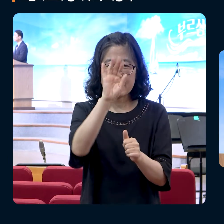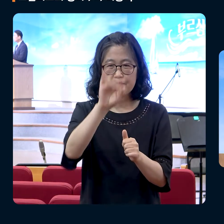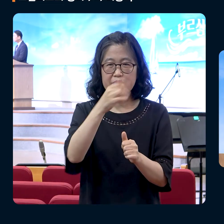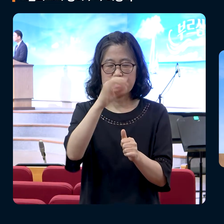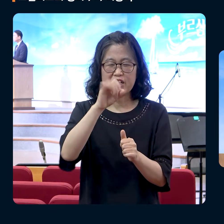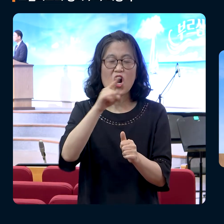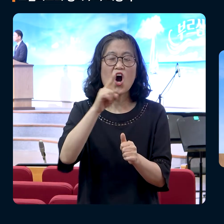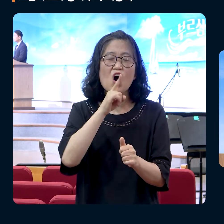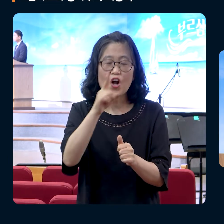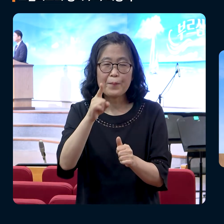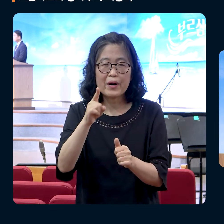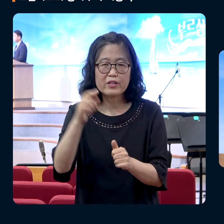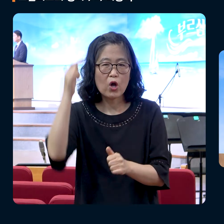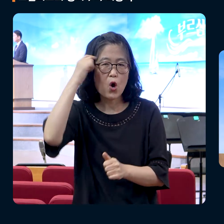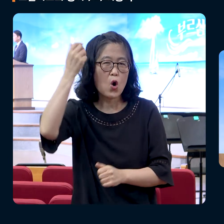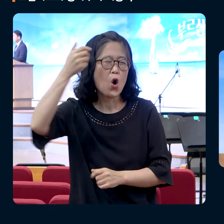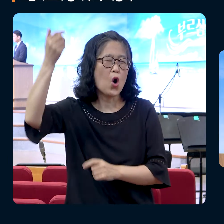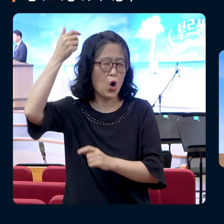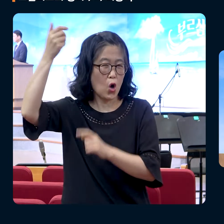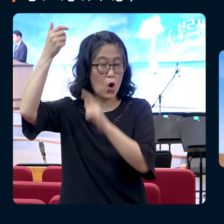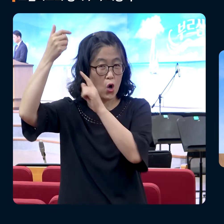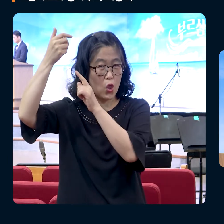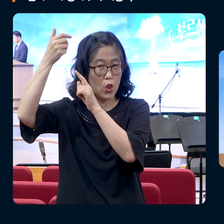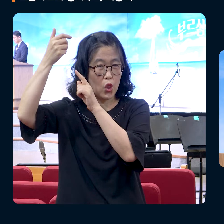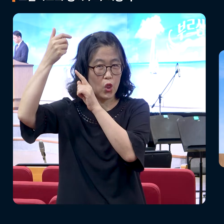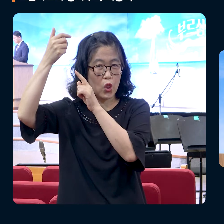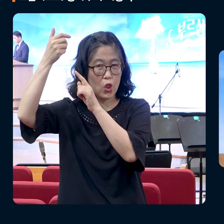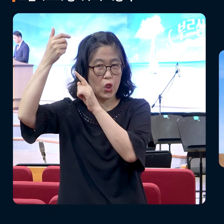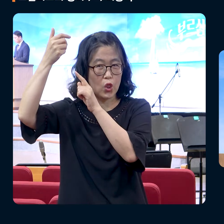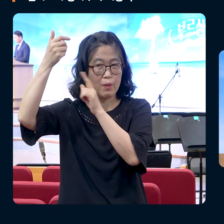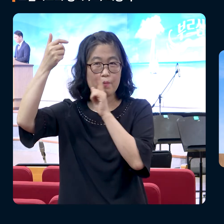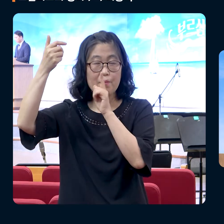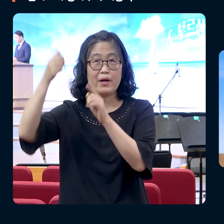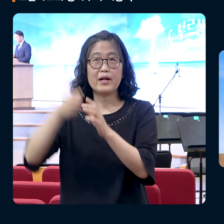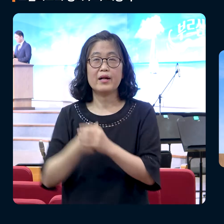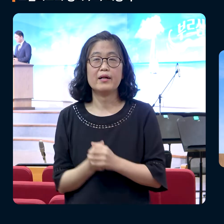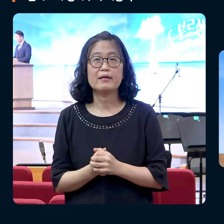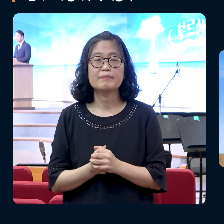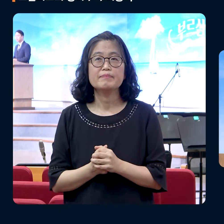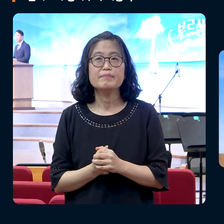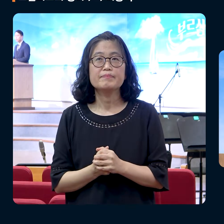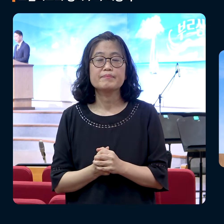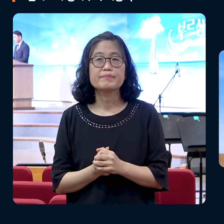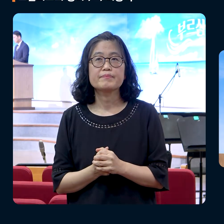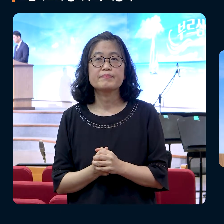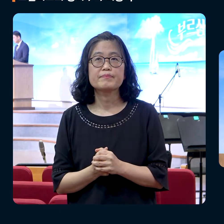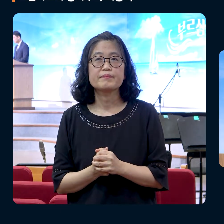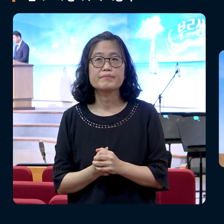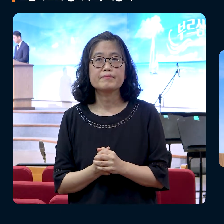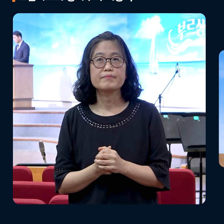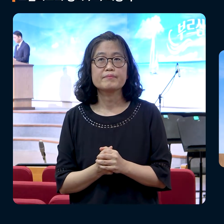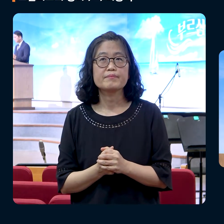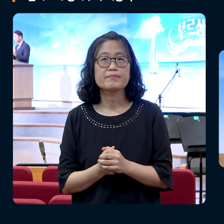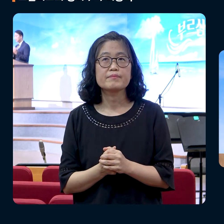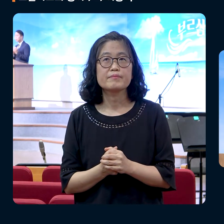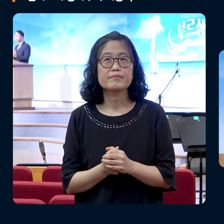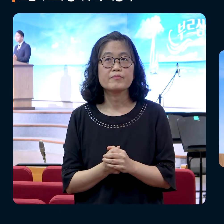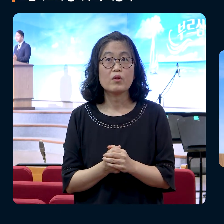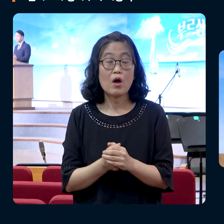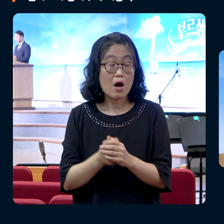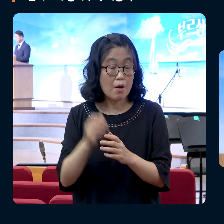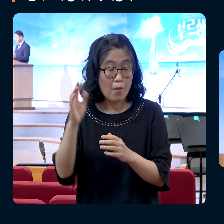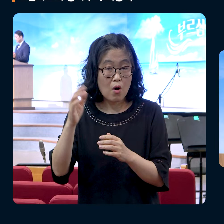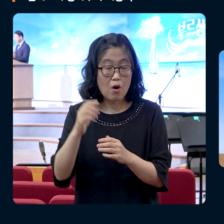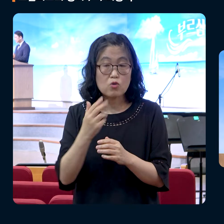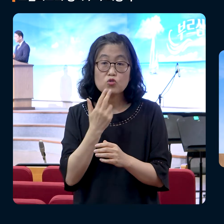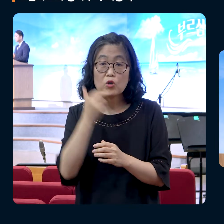이것은 혼으로도 번역할 수 있다라는 것입니다. 그러면 이것이 이렇게 번역이 가능합니다. 그의